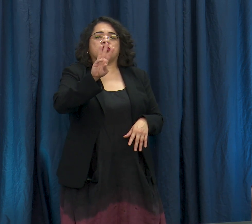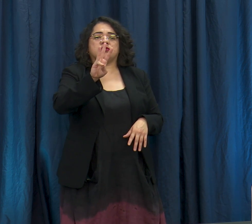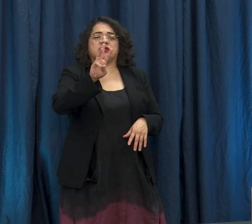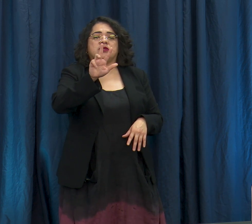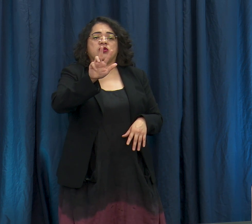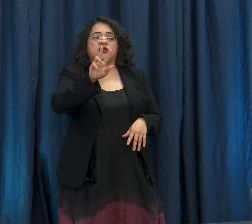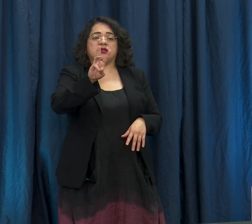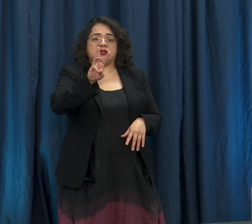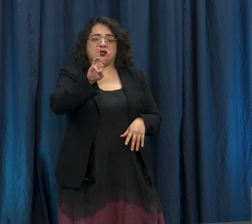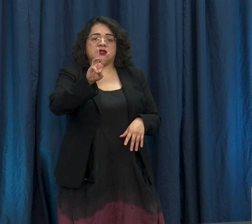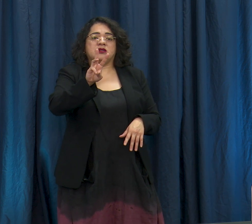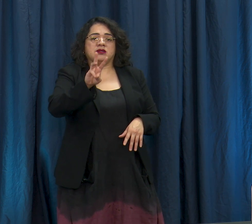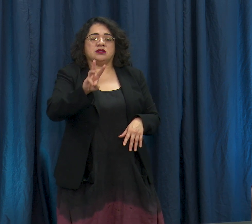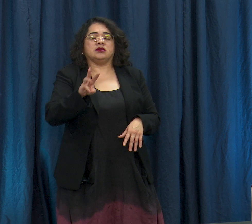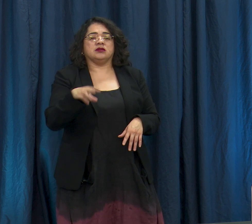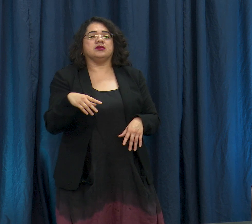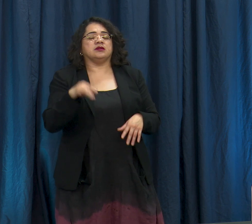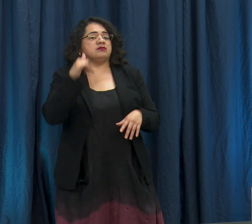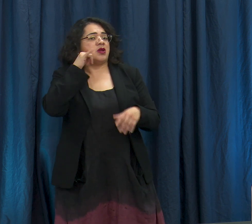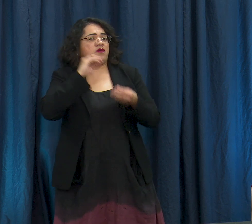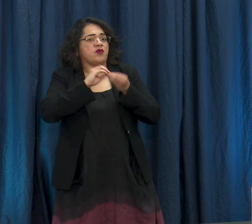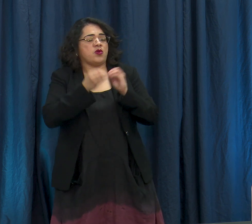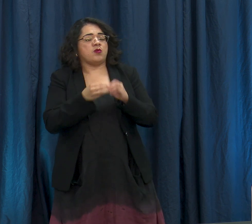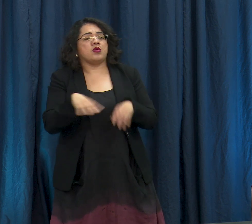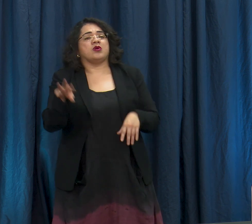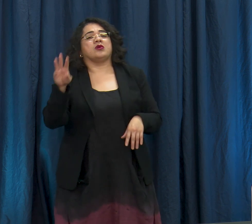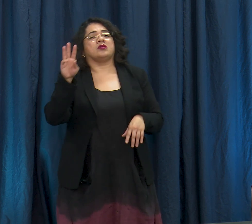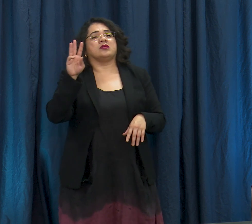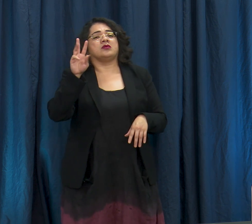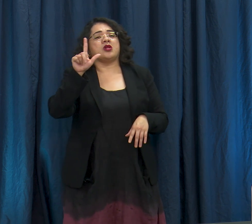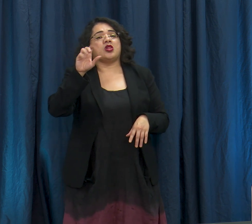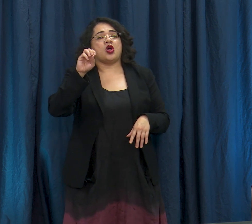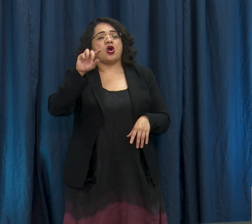562-570-4636 o ir a la página de internet de